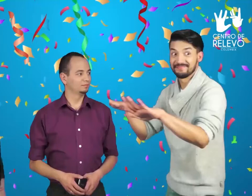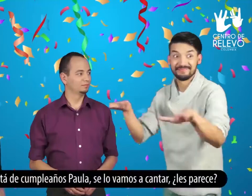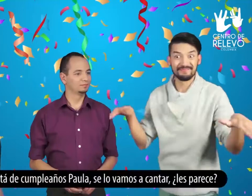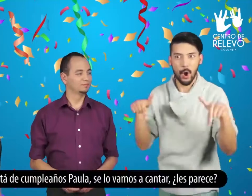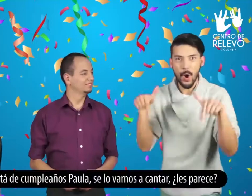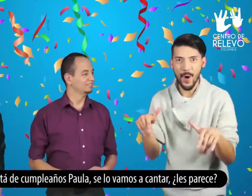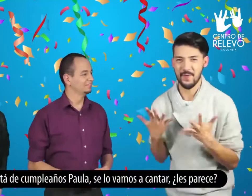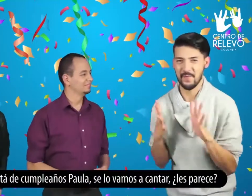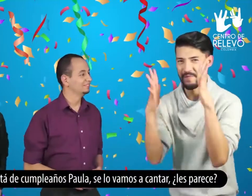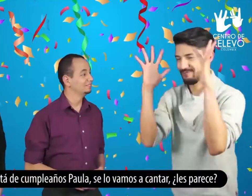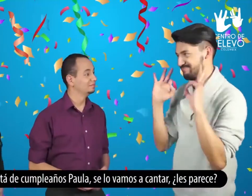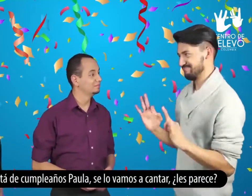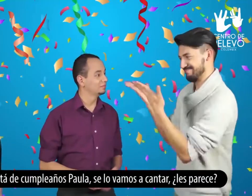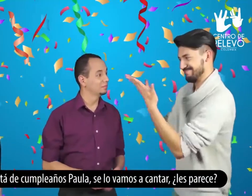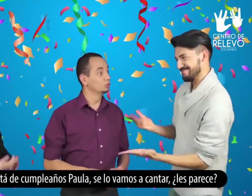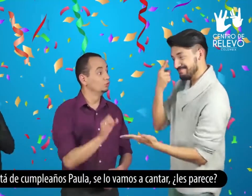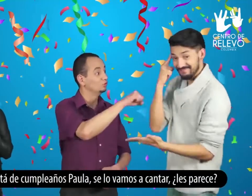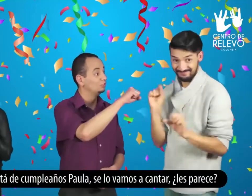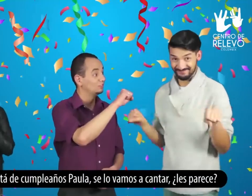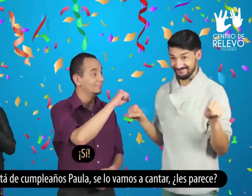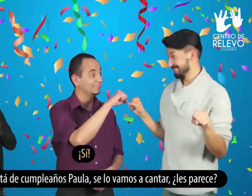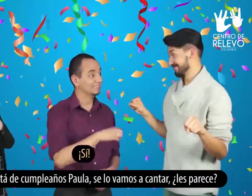Oigan, hoy está de cumpleaños, Paula. Se lo vamos a cantar, ¿les parece?